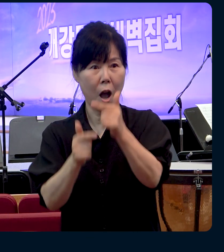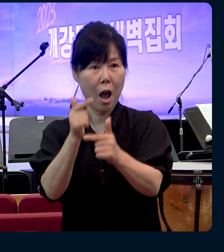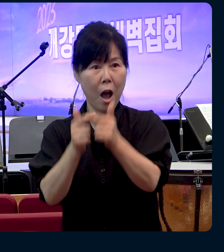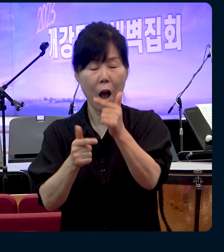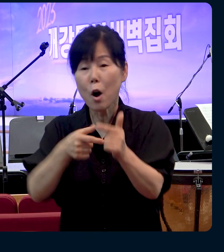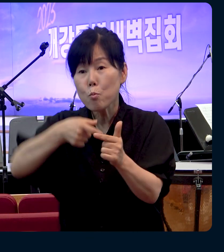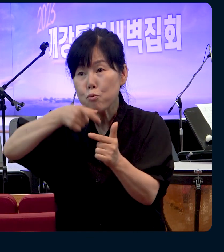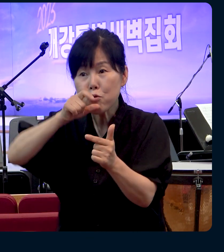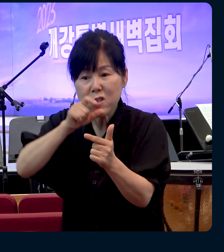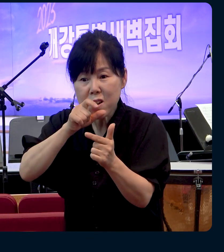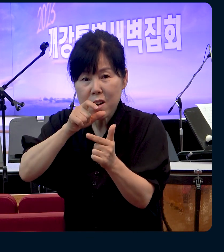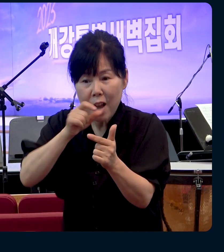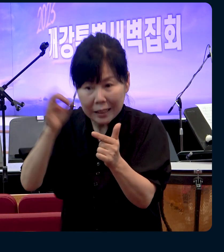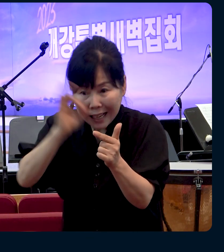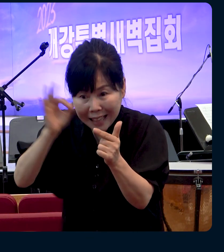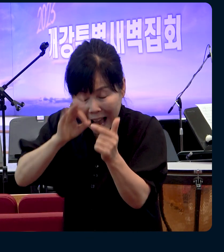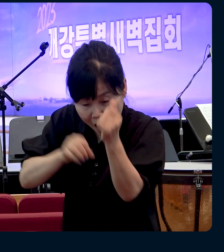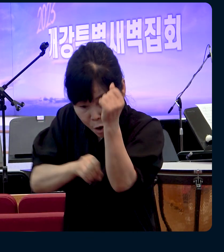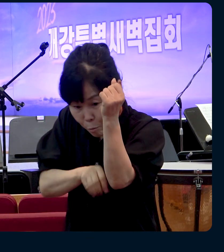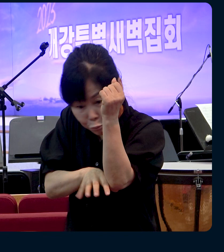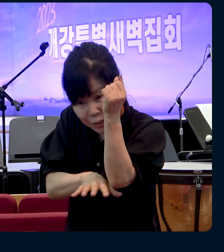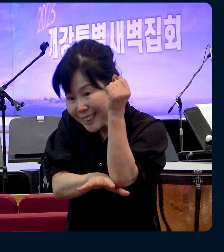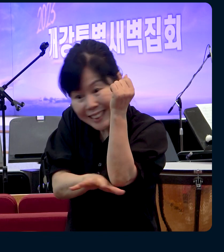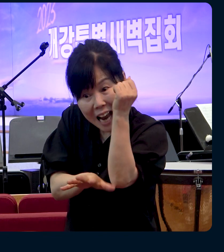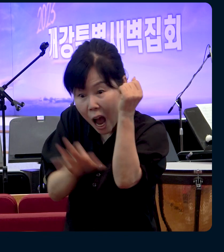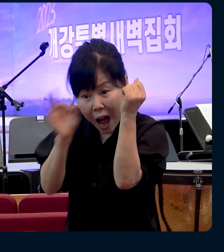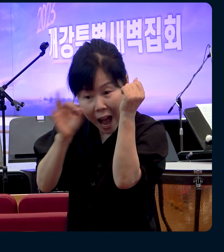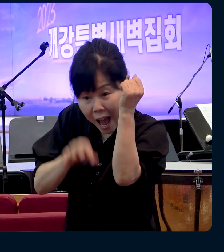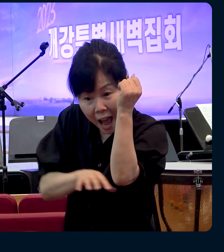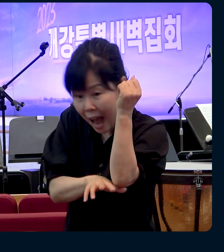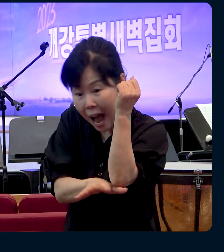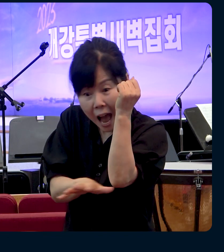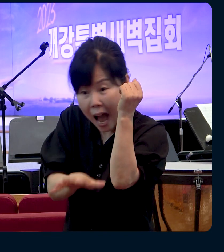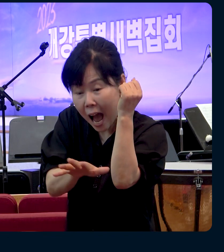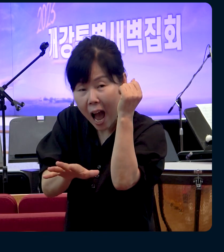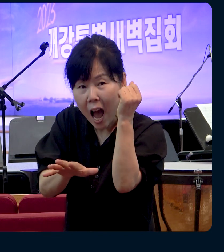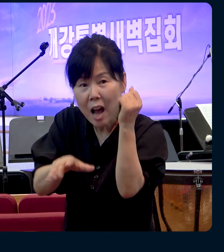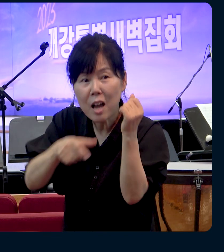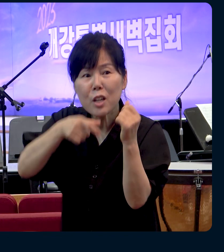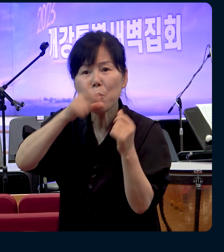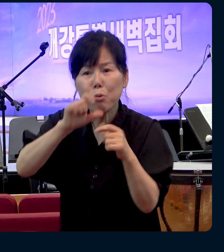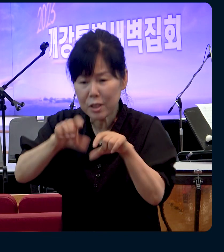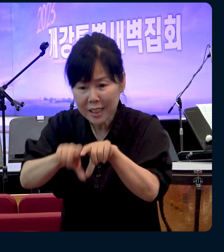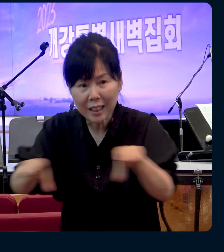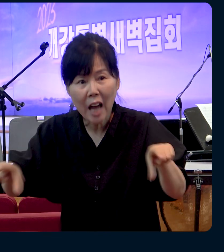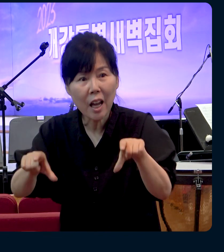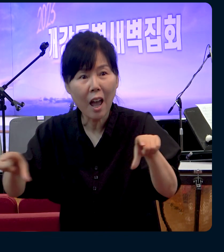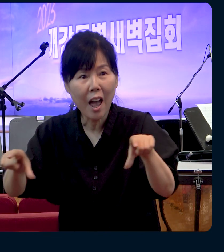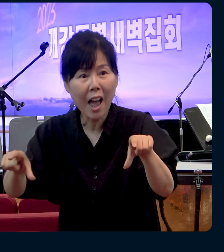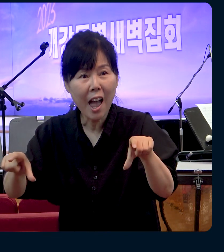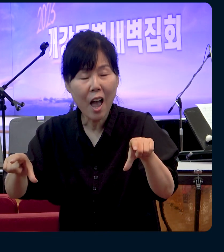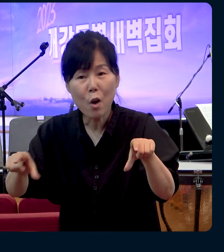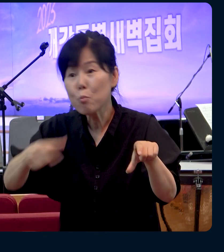밖에 있던 나무가 물길을 찾아서 막 뿌리가 헤매다가 이 하수관을까지 파고 들어오는 거예요. 거기 물이